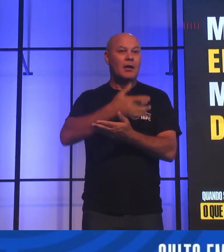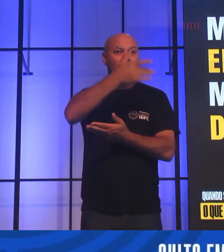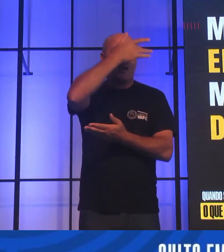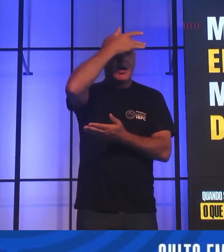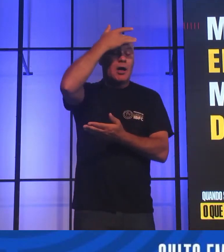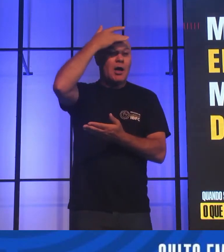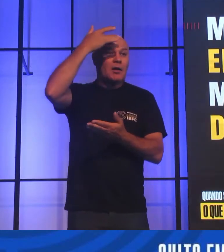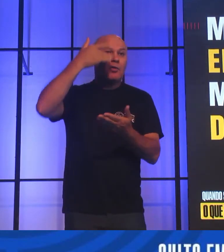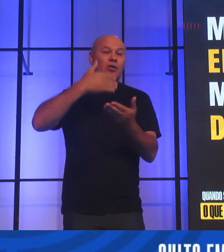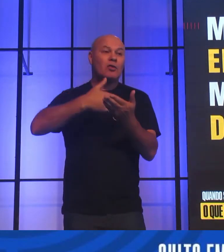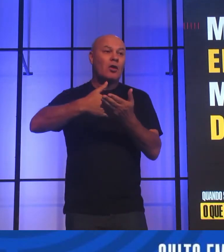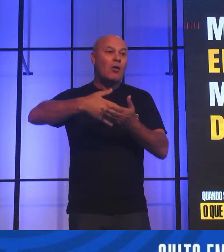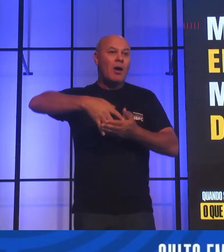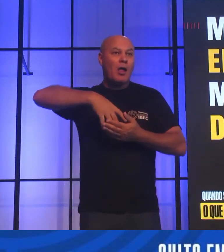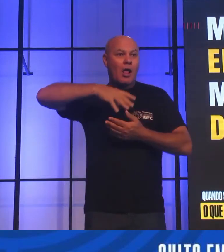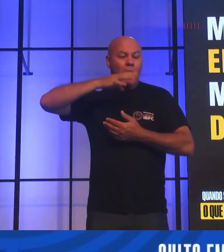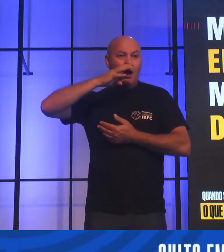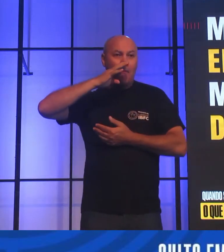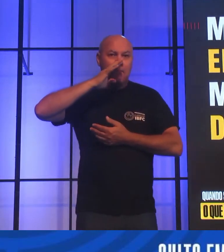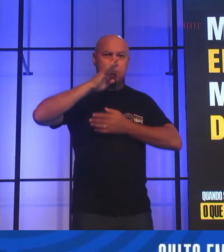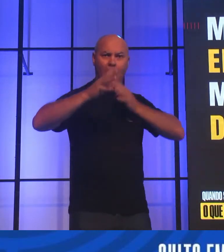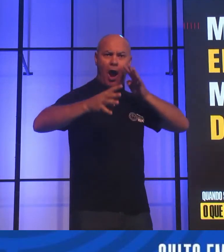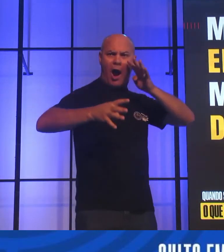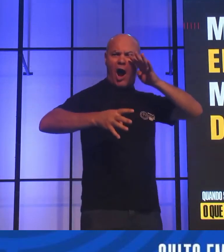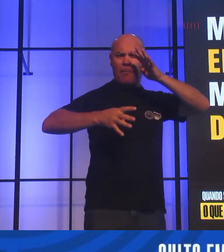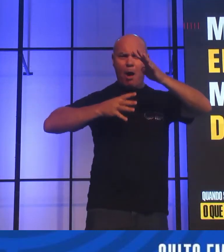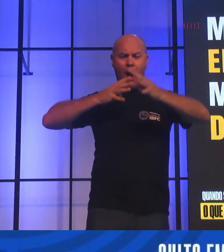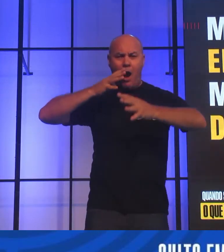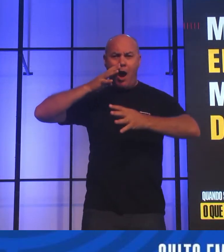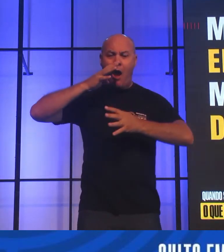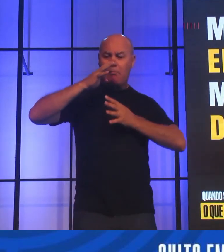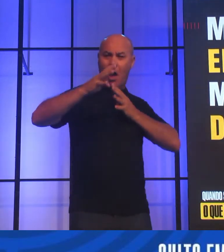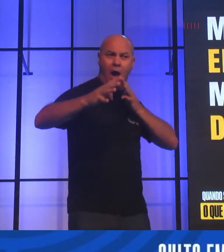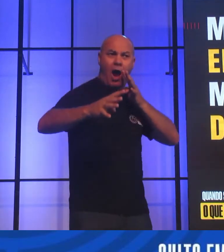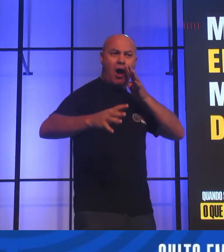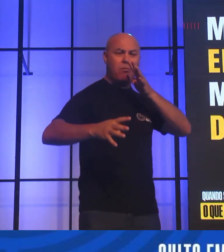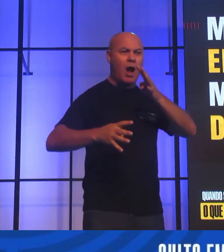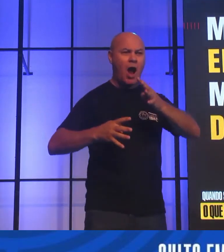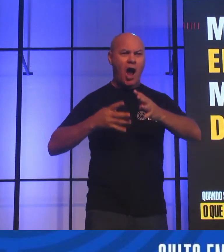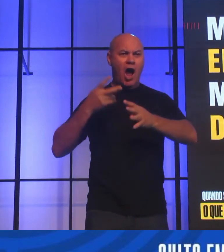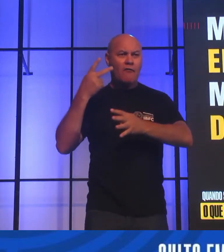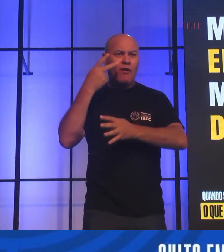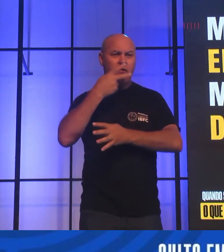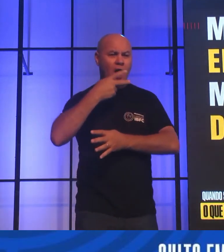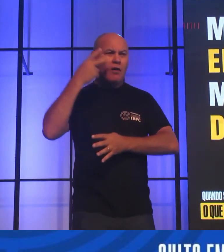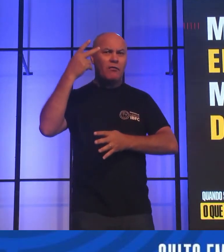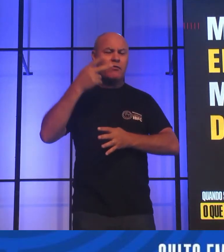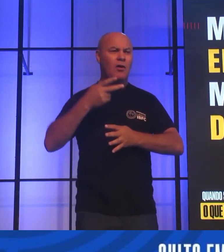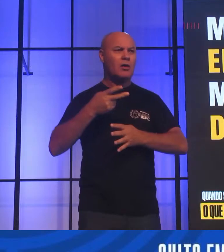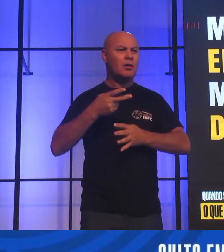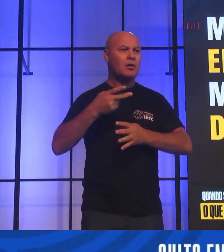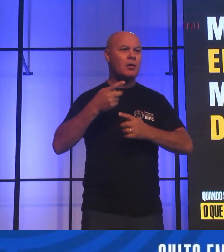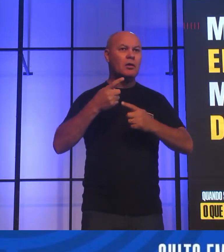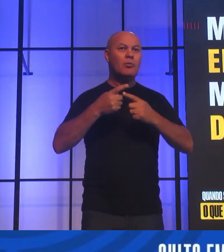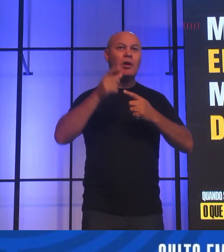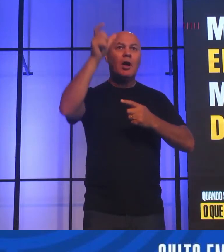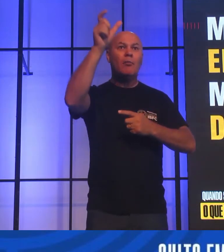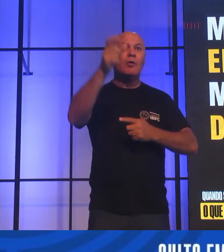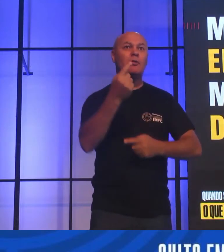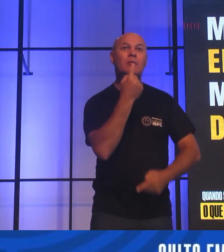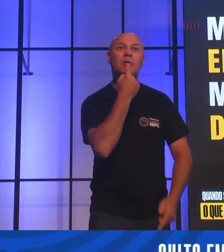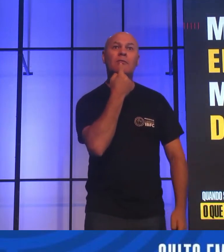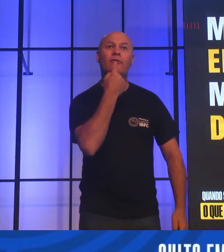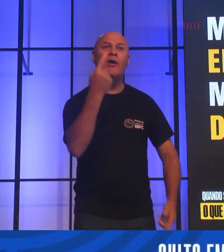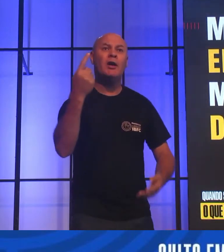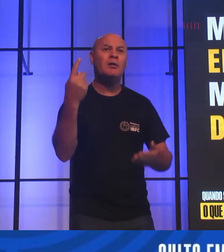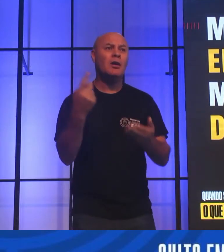reputação, destroem a sua família, destroem a sua maneira, porque reagiu de uma maneira errada a